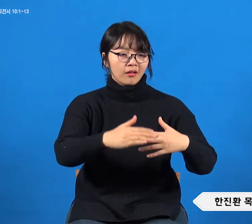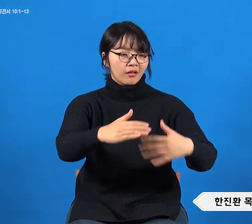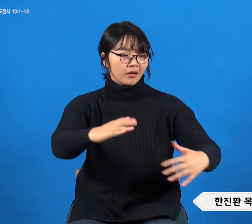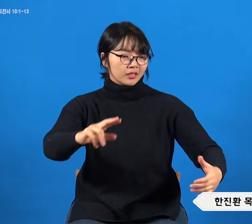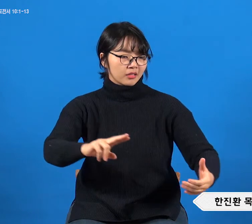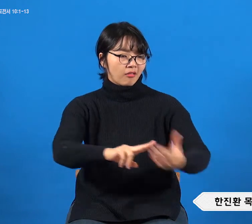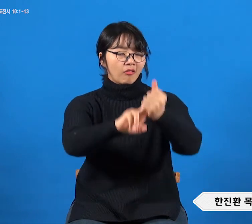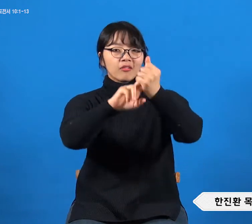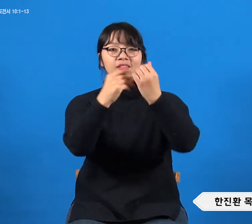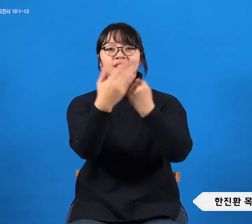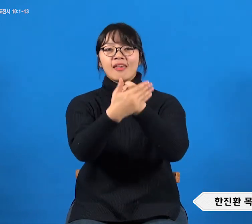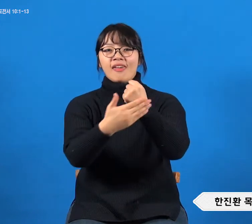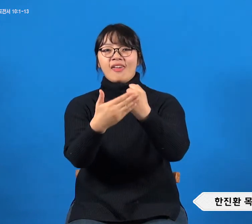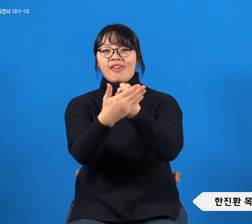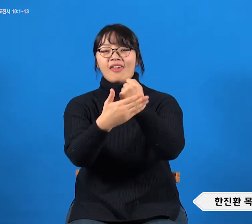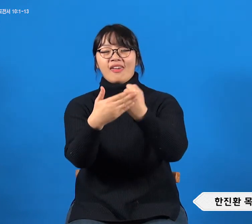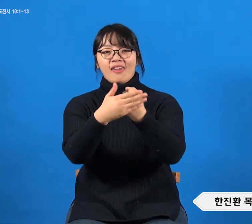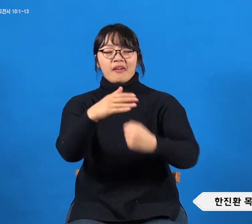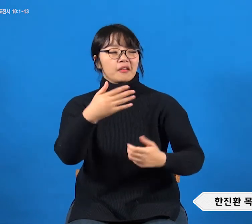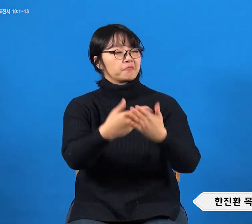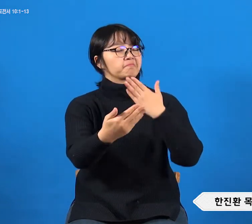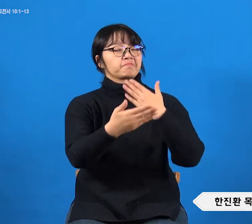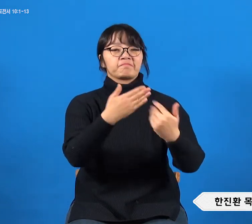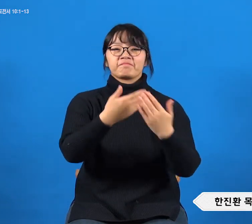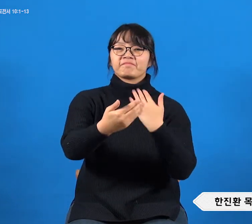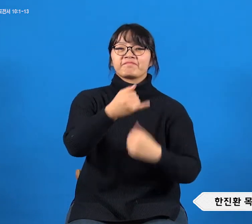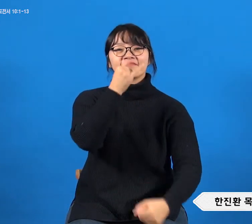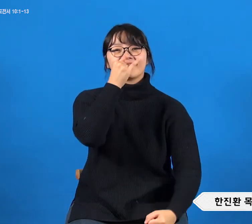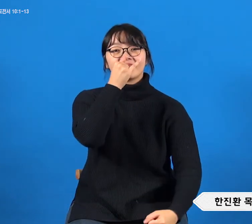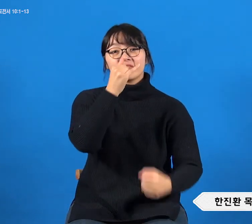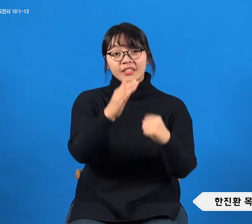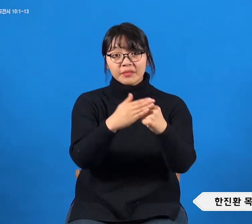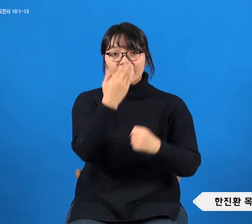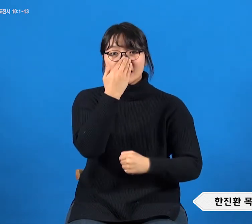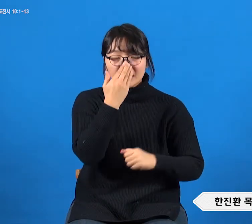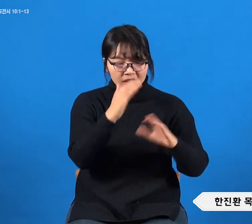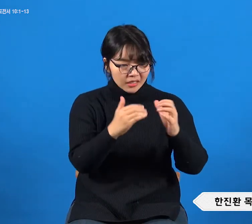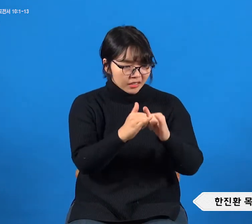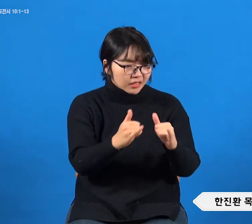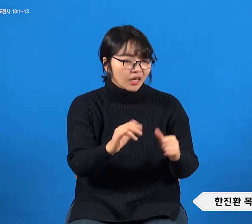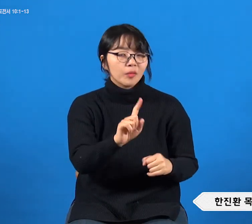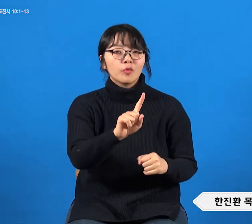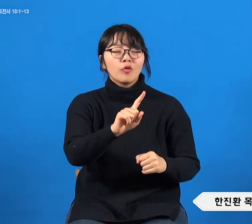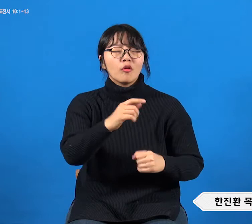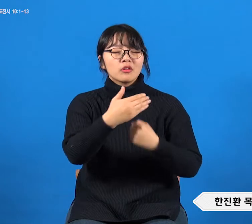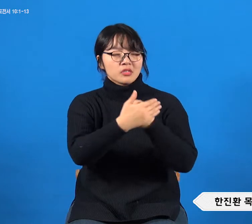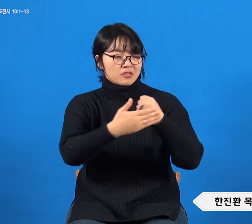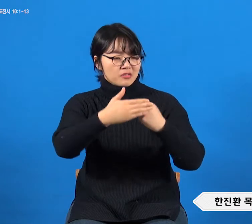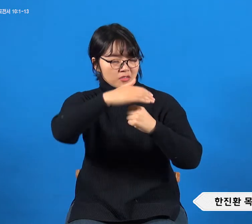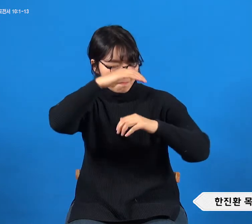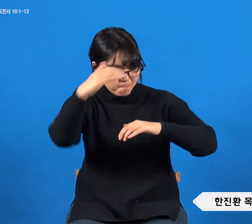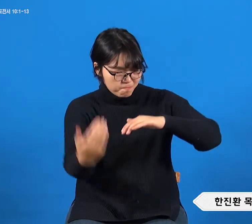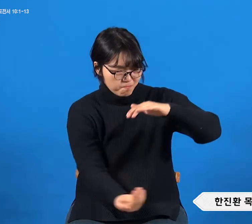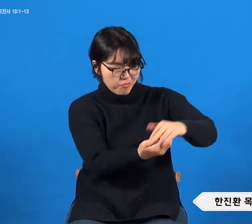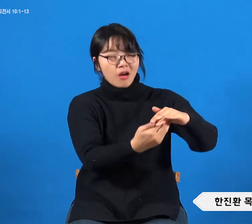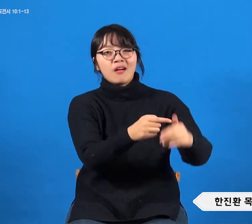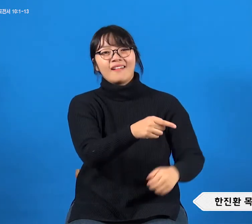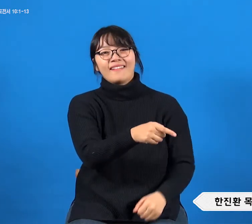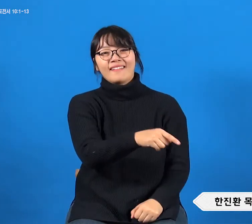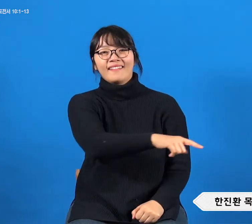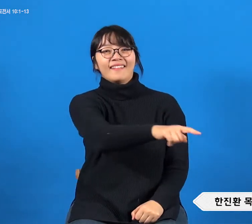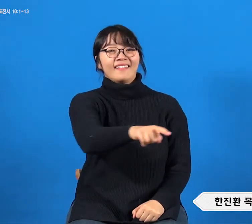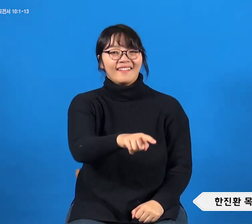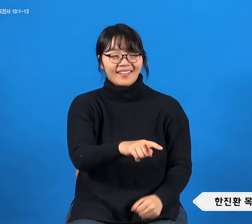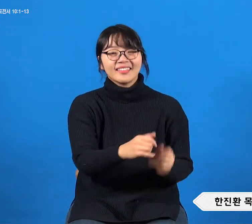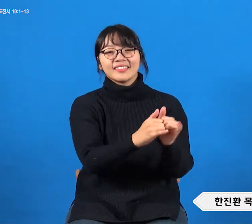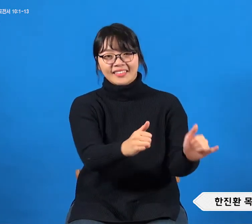기적들을 볼 때에 이스라엘 백성들은 축복의 최고 정점을 경험한 사람들입니다. 은혜 위에 은혜를